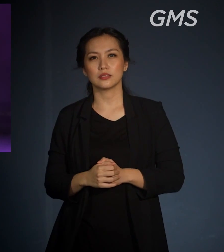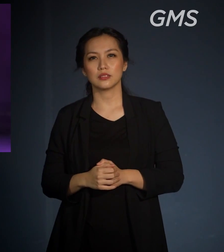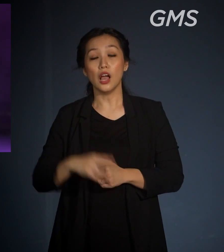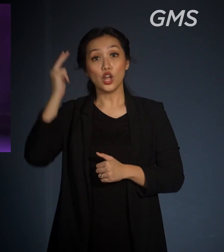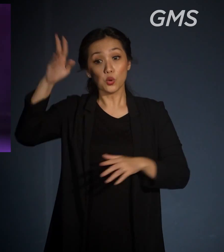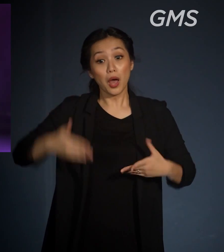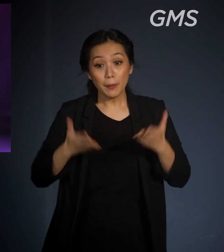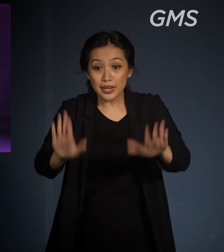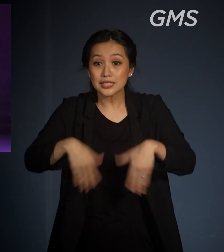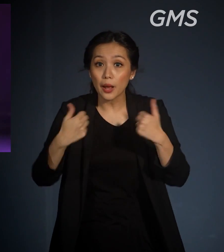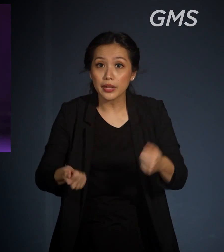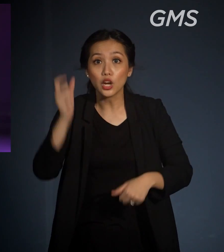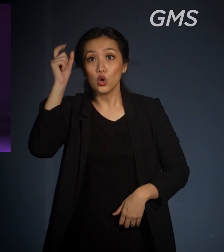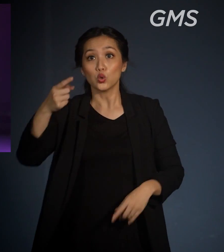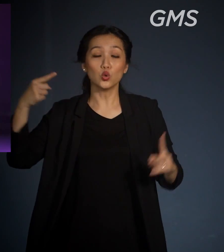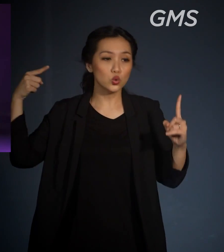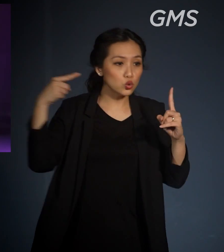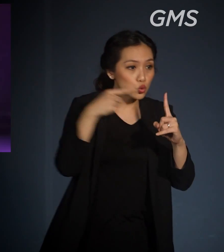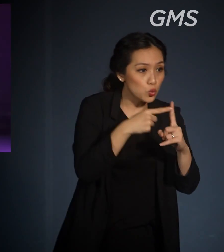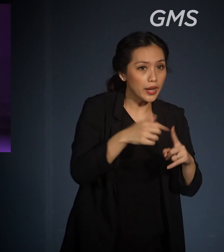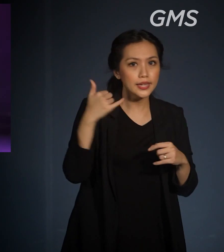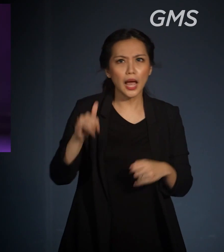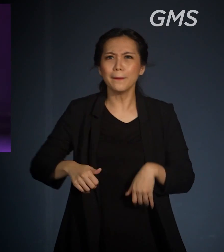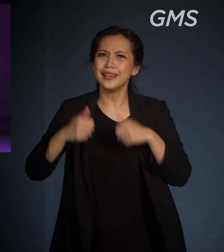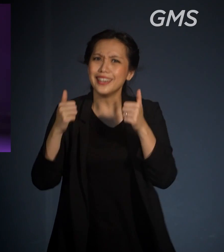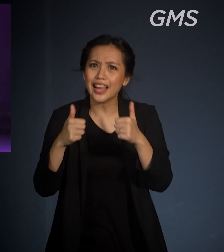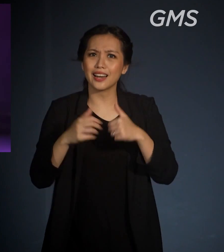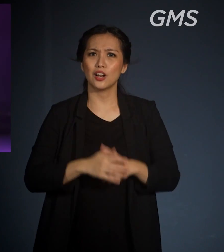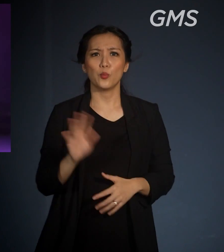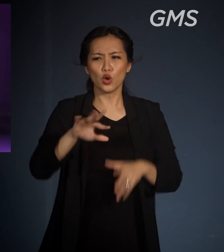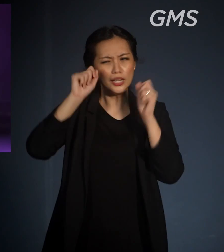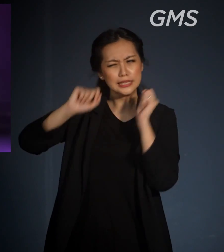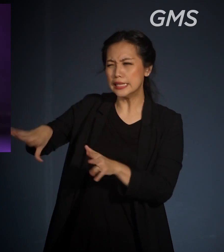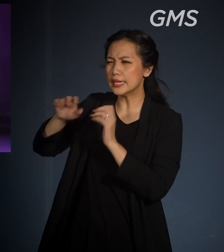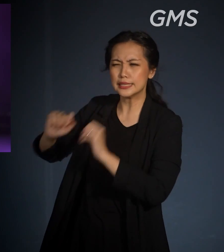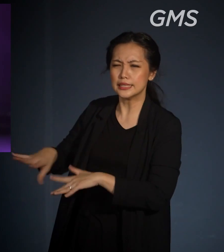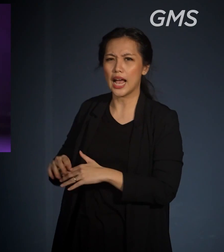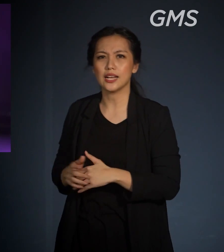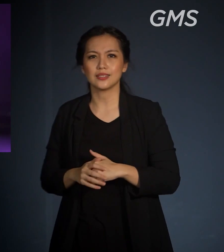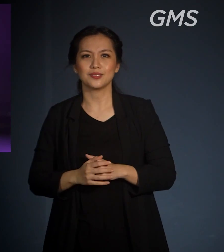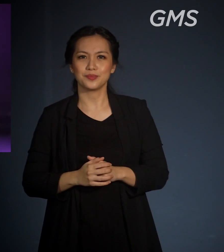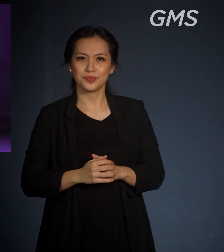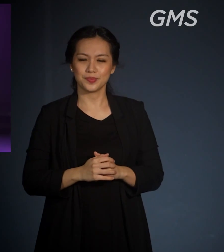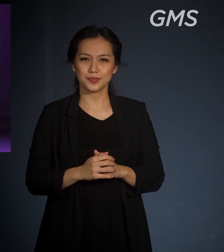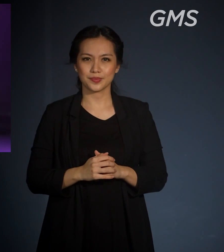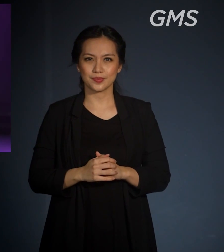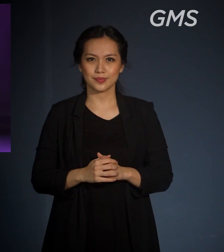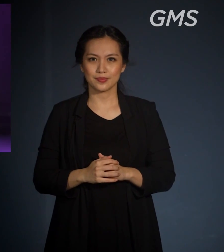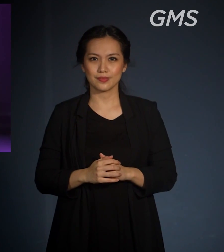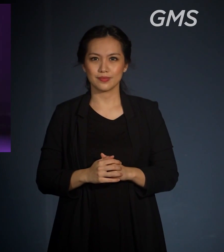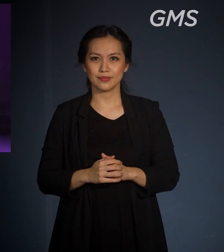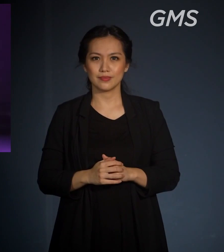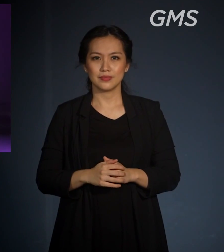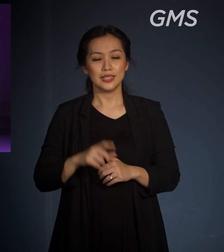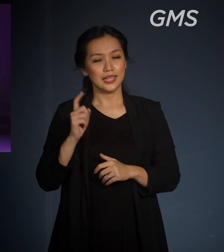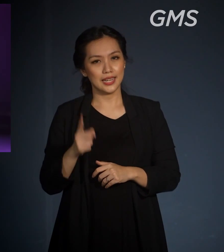tujuan. Bukan supaya kita sia-siakan hidup ini. Tapi ini harus jadi